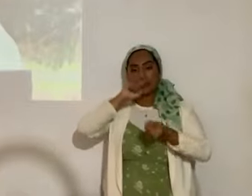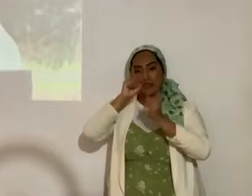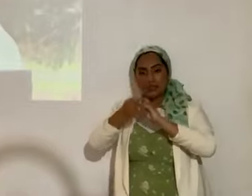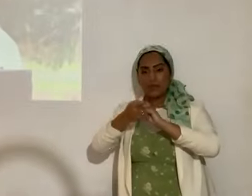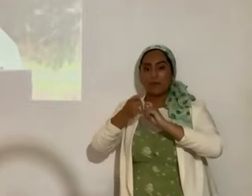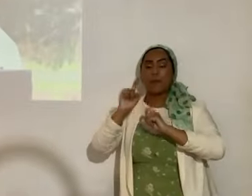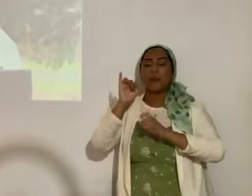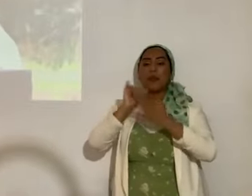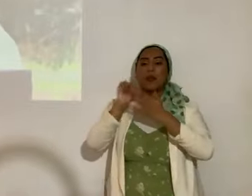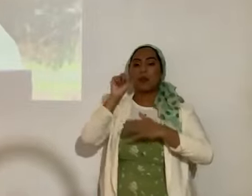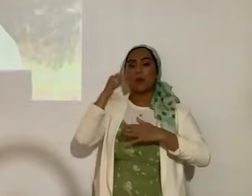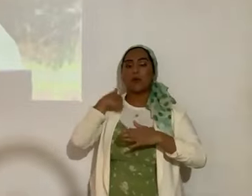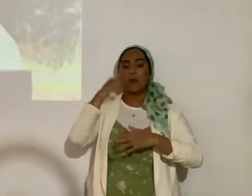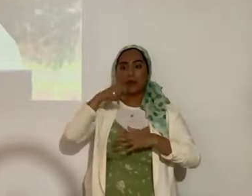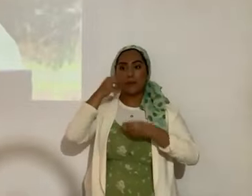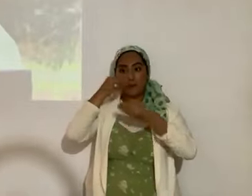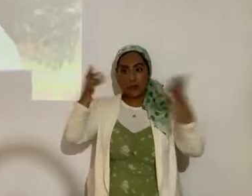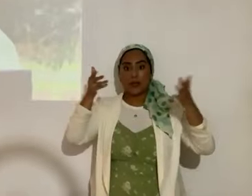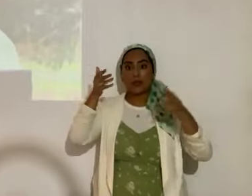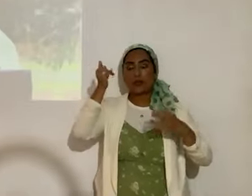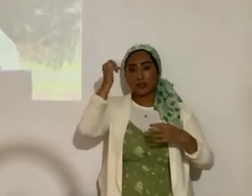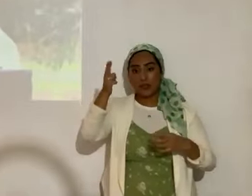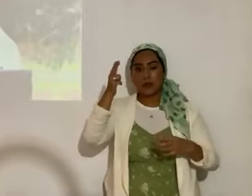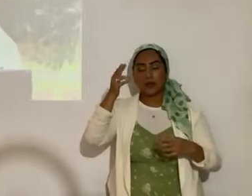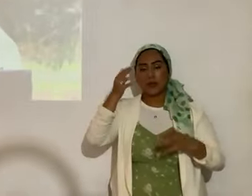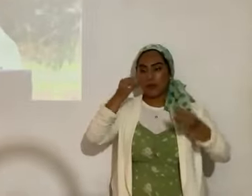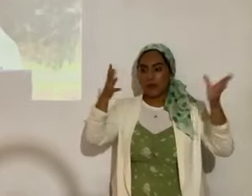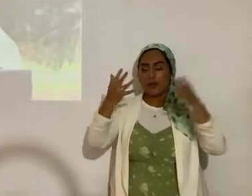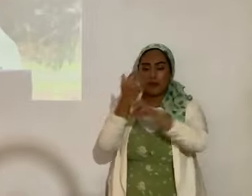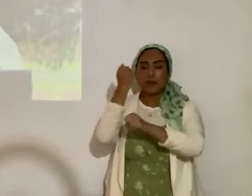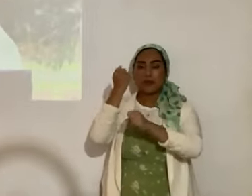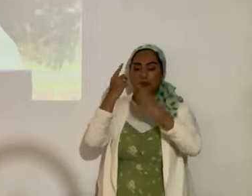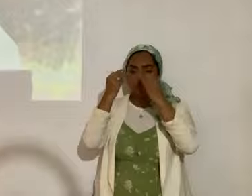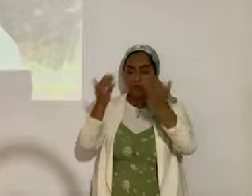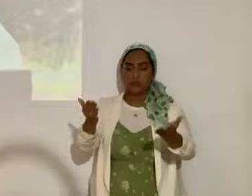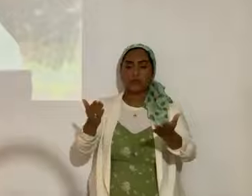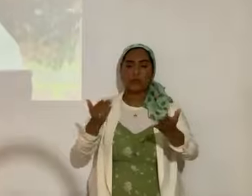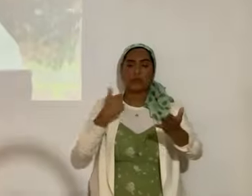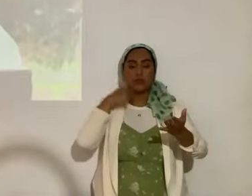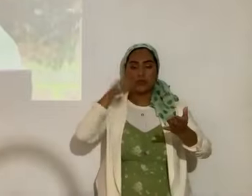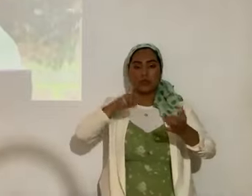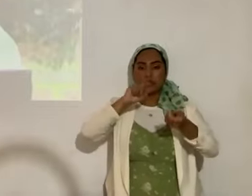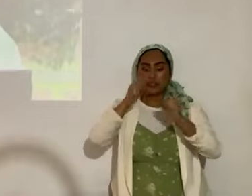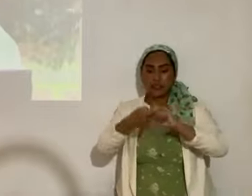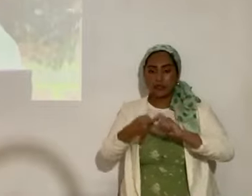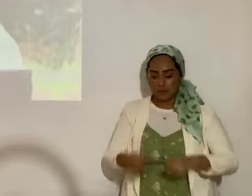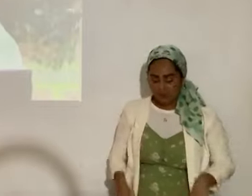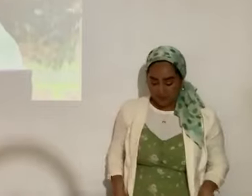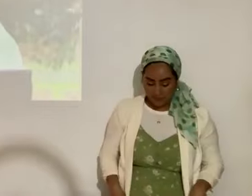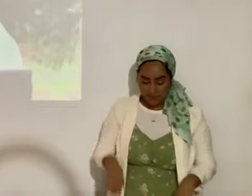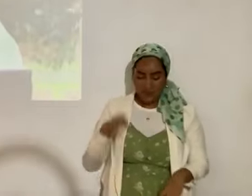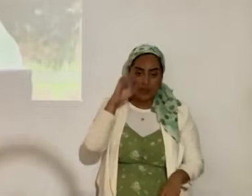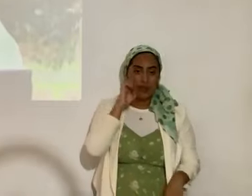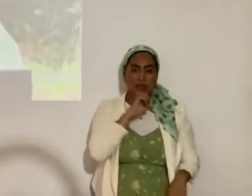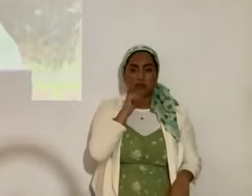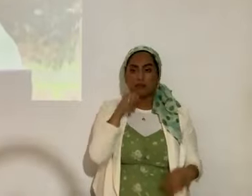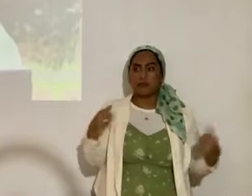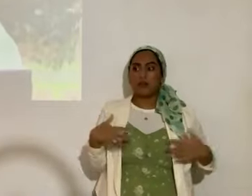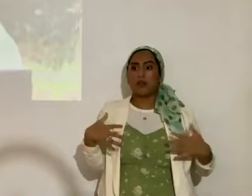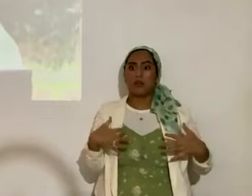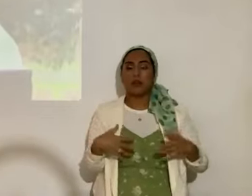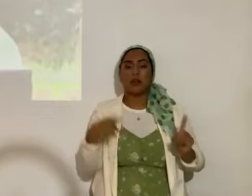y es donde debemos declarar que yagüey porque debemos de cambiar Eliseo no estaba preocupado